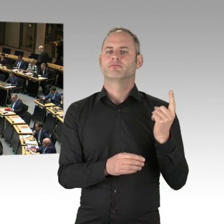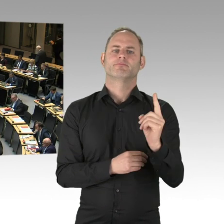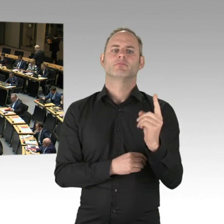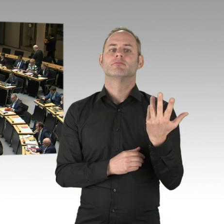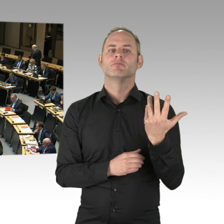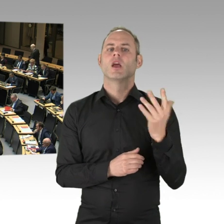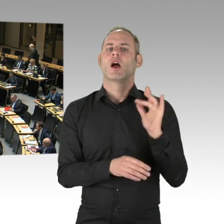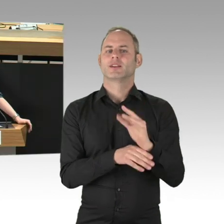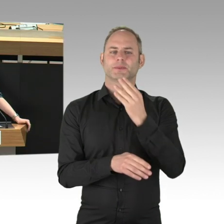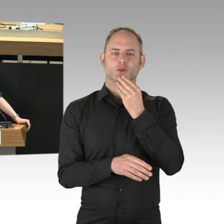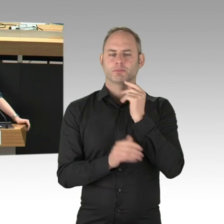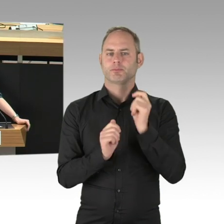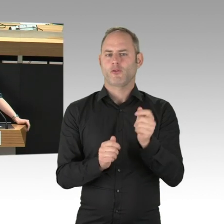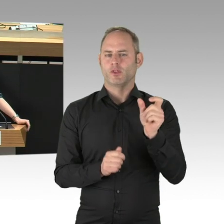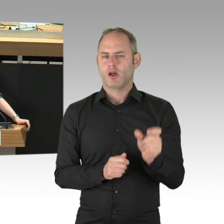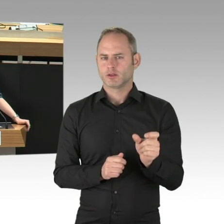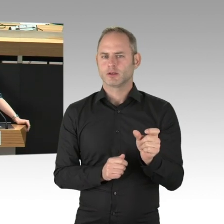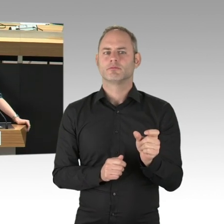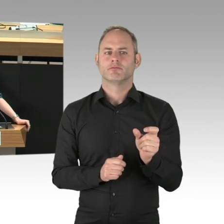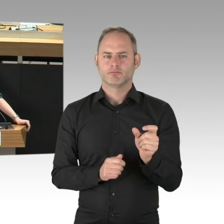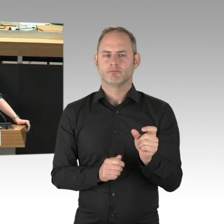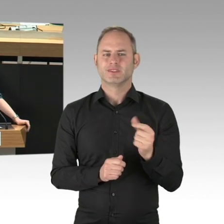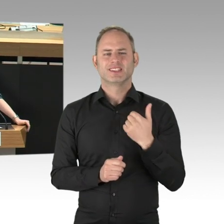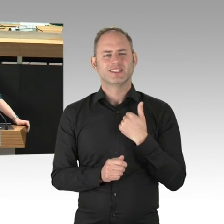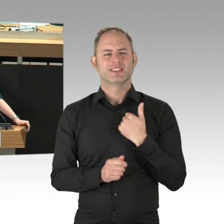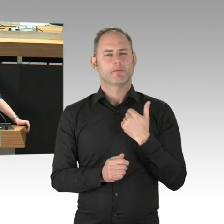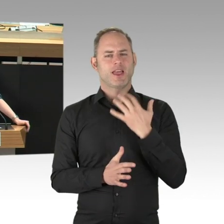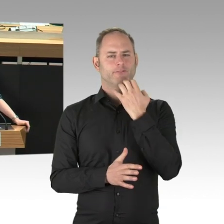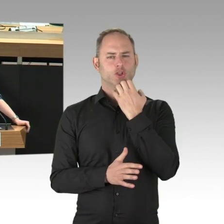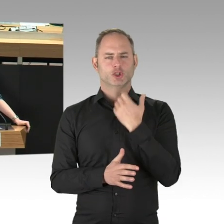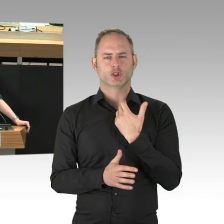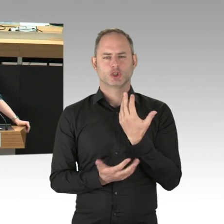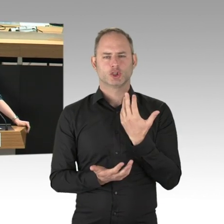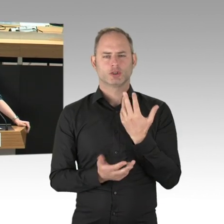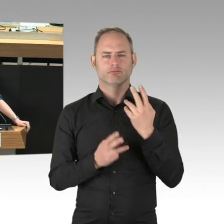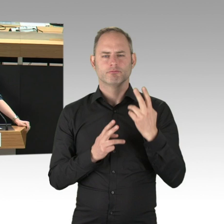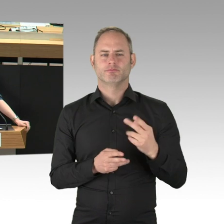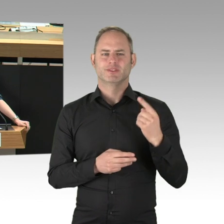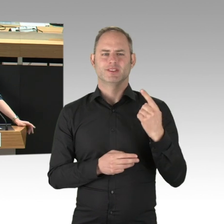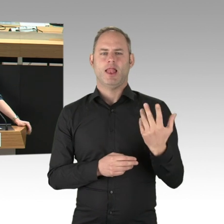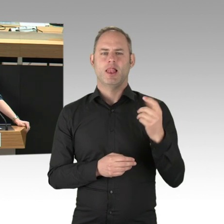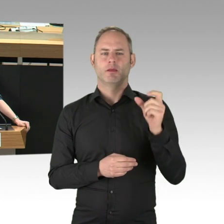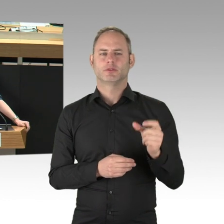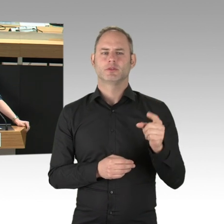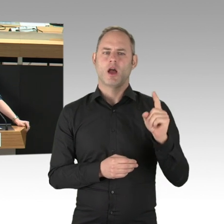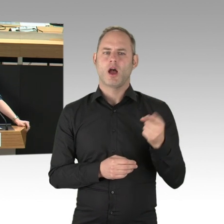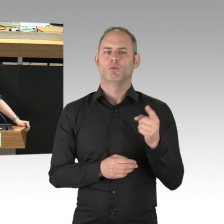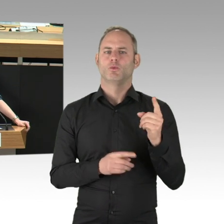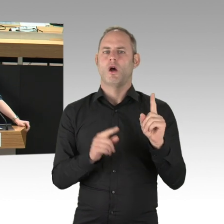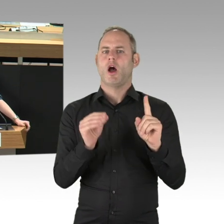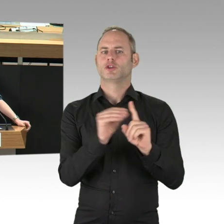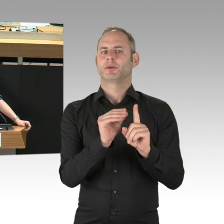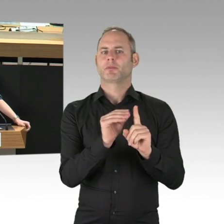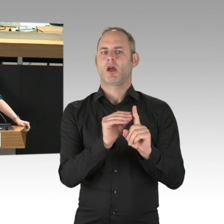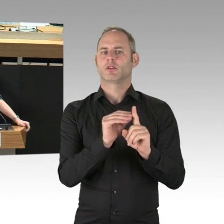der Diskriminierung. So zum Beispiel auch bei der Zuständigkeitsbeschreibung der Antidiskriminierungsbeauftragten für Schulen, wie auf antisemitische Vorfälle